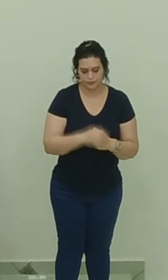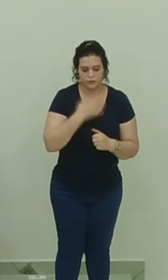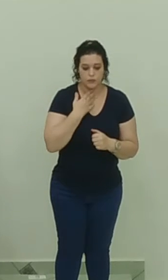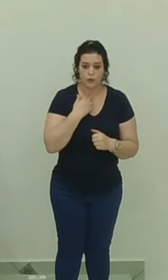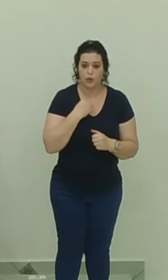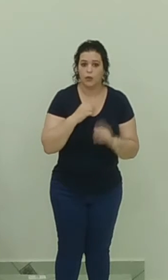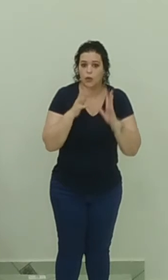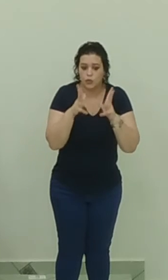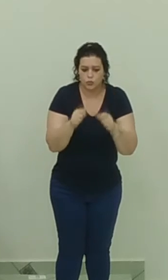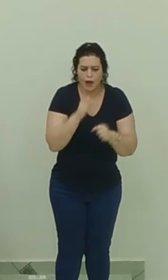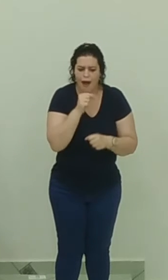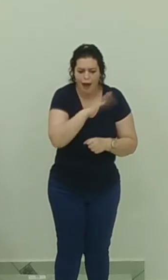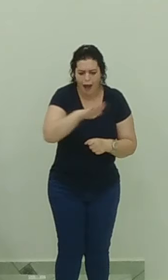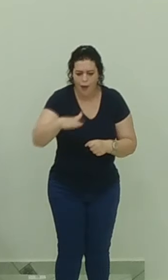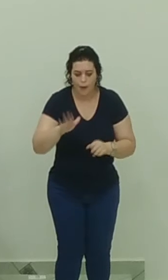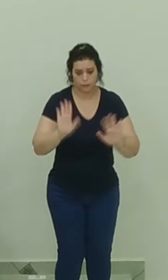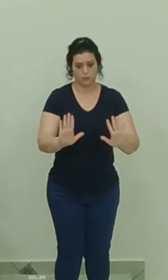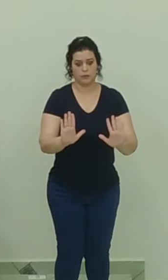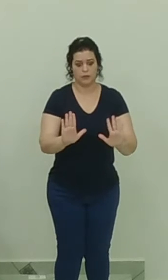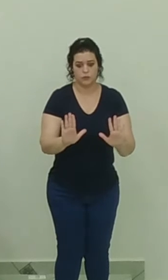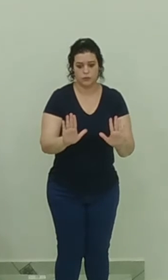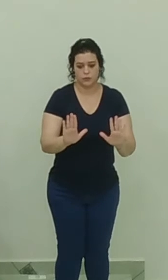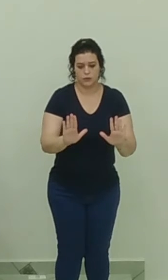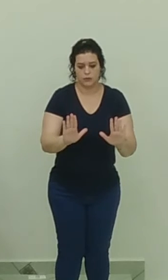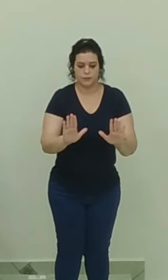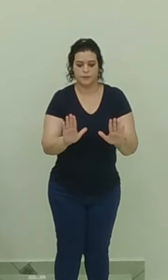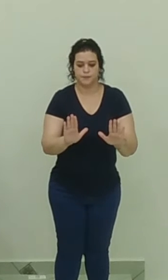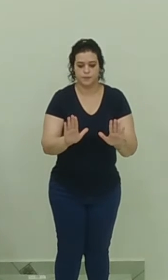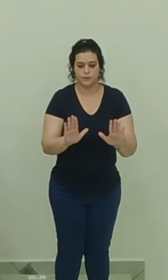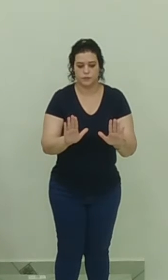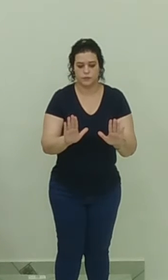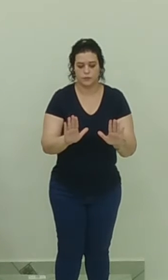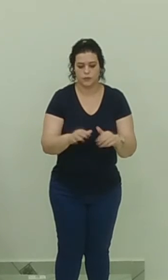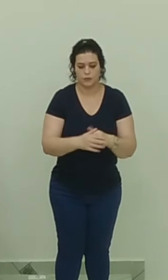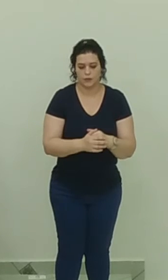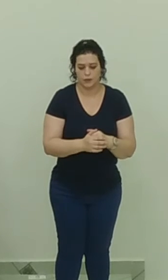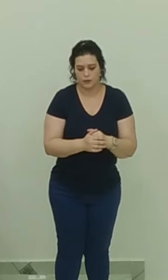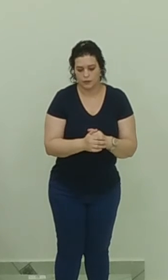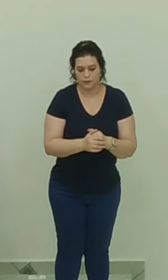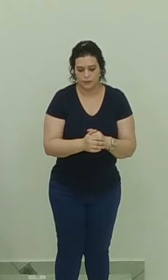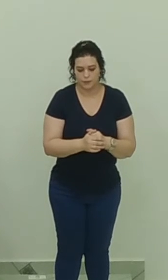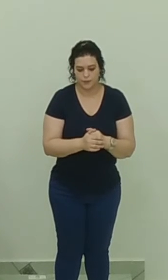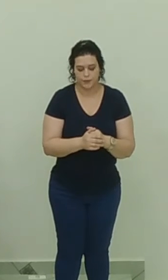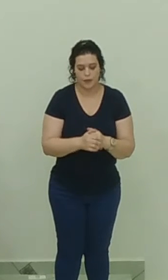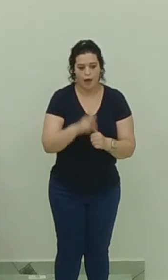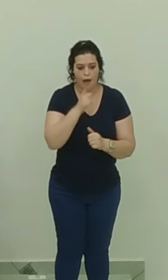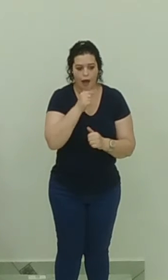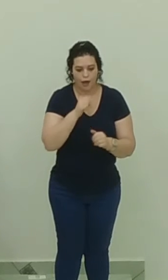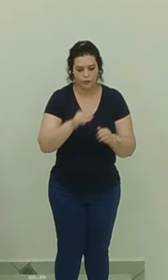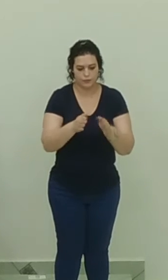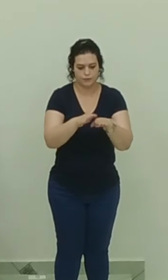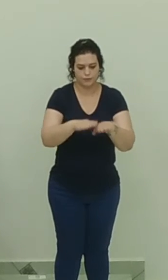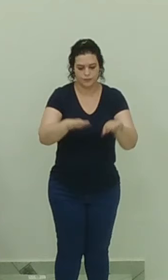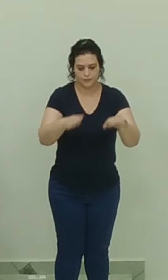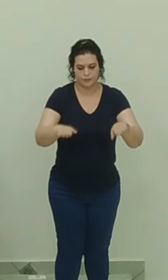Pararam-se as águas que vinham de cima, levantaram-se no montão, muito longe da